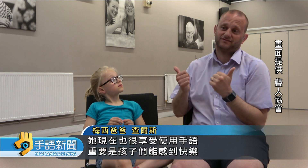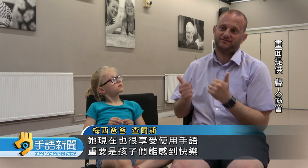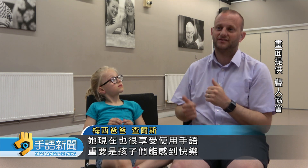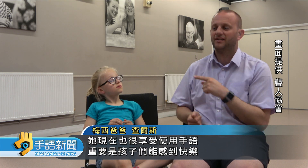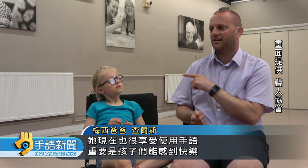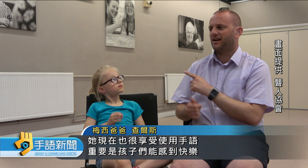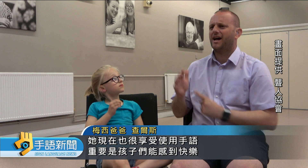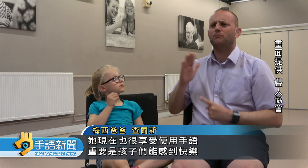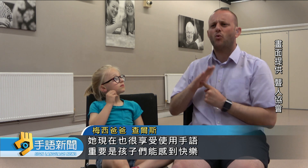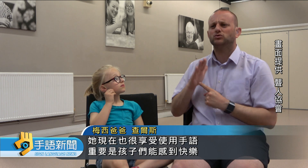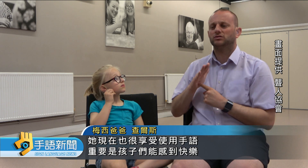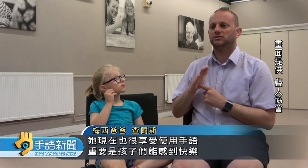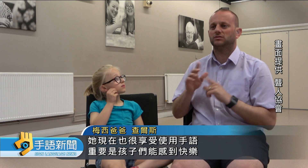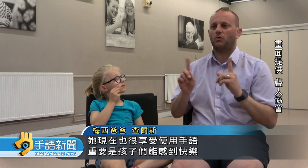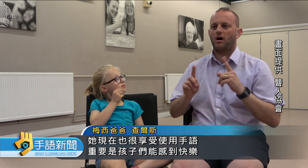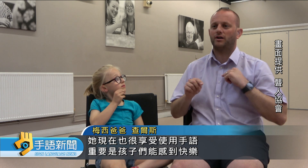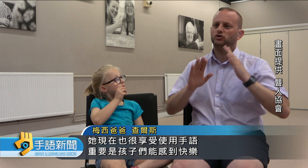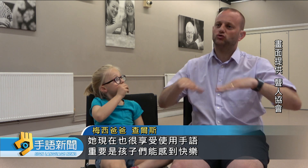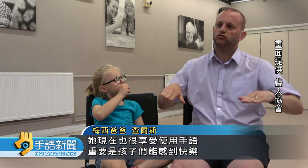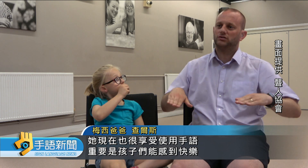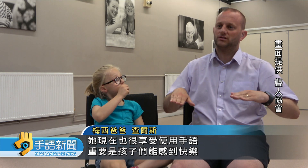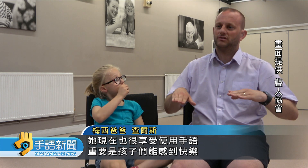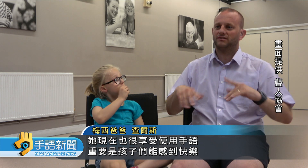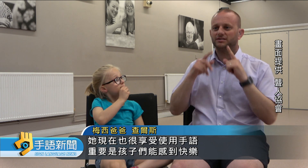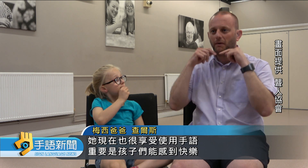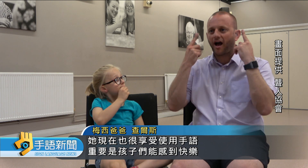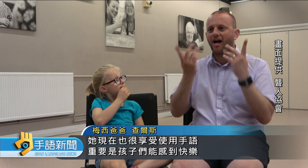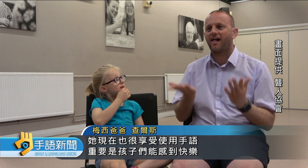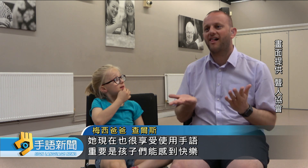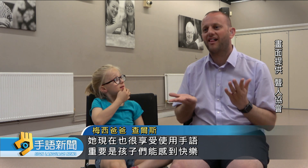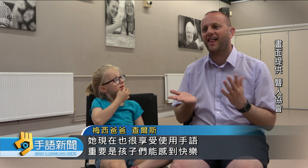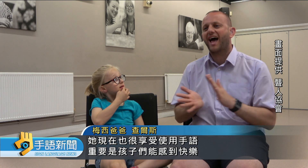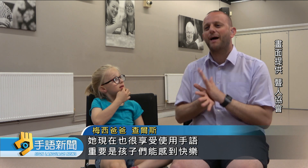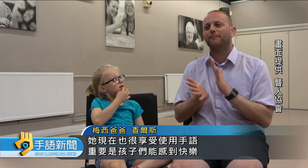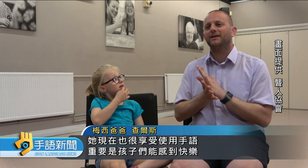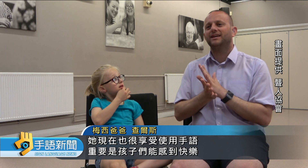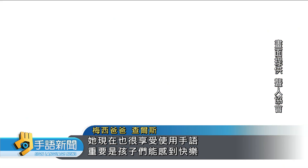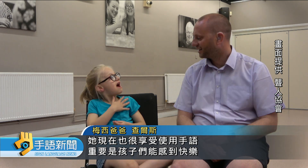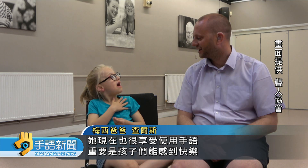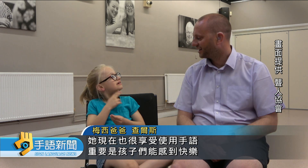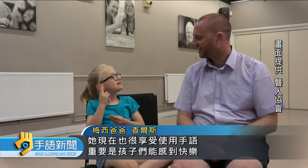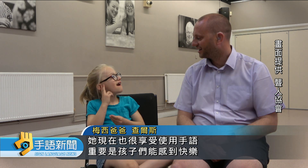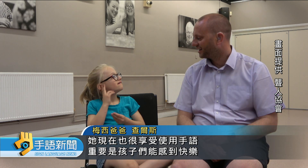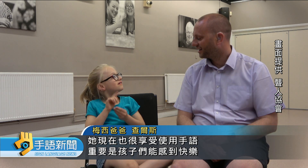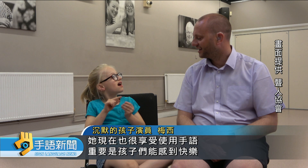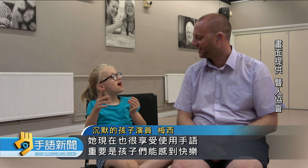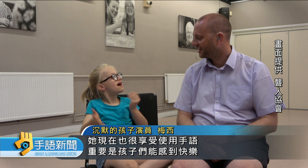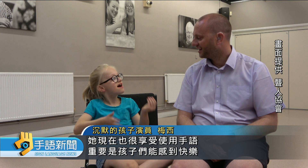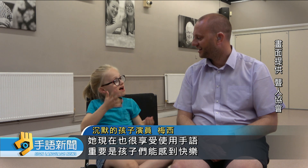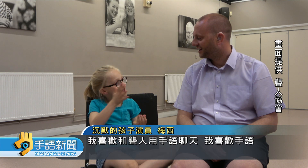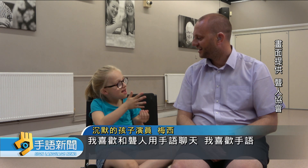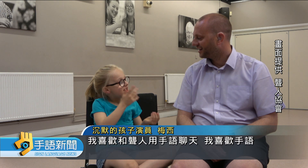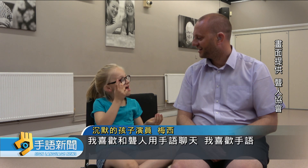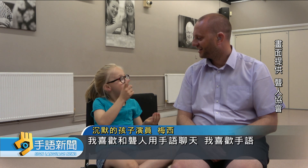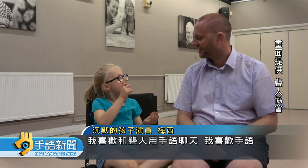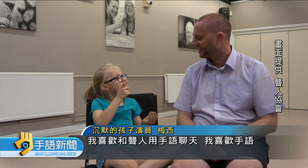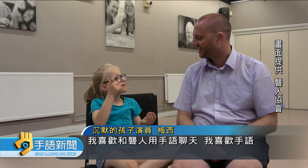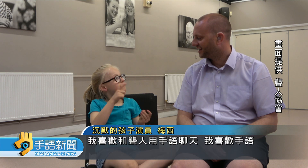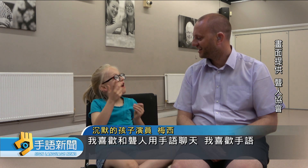用手语，重要是孩子们能感到快乐。 我喜欢和聋人用手语